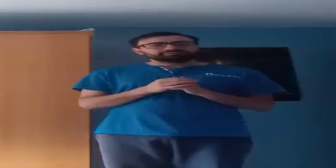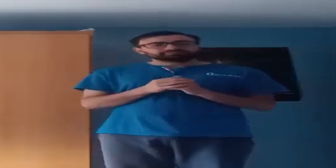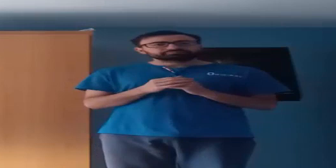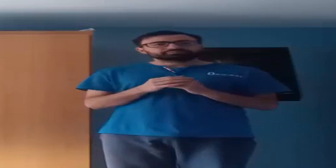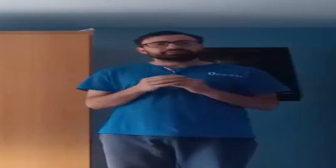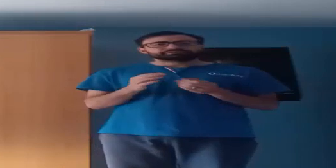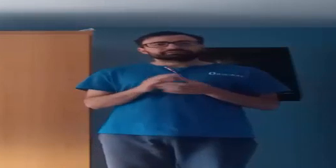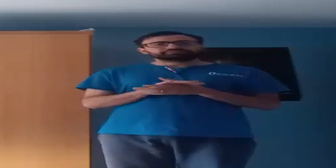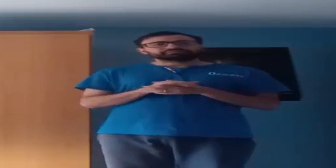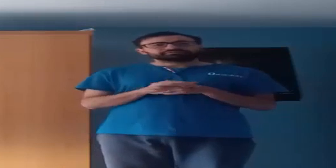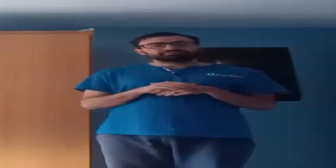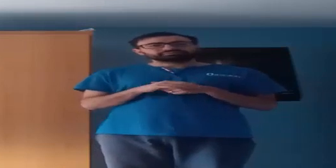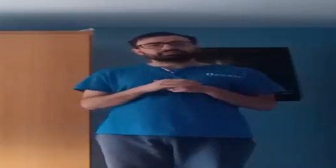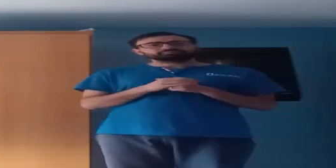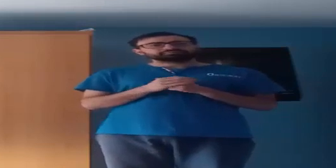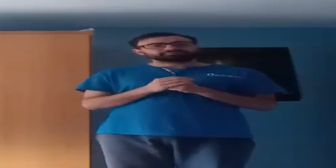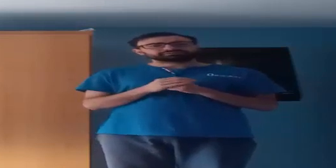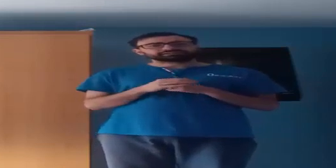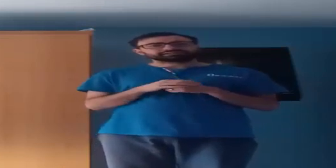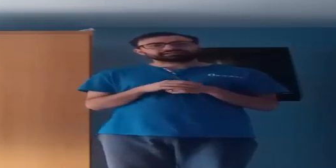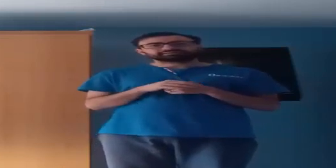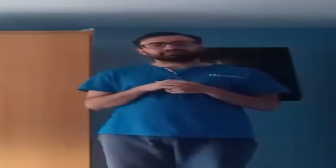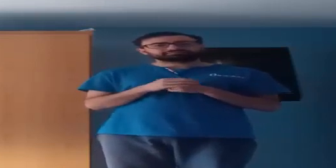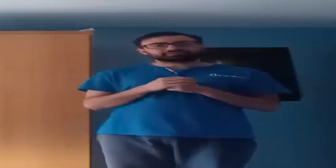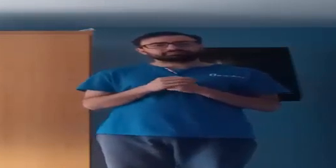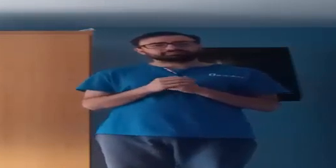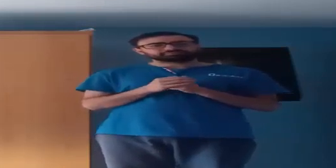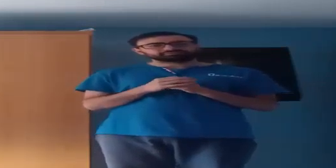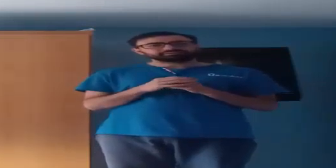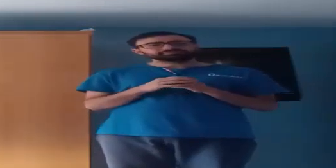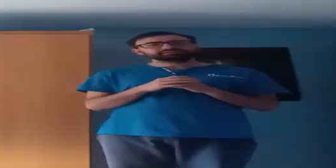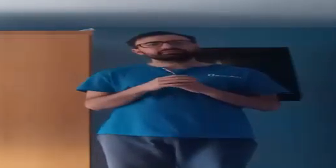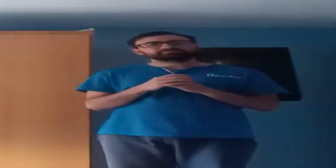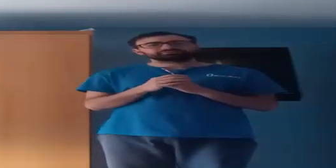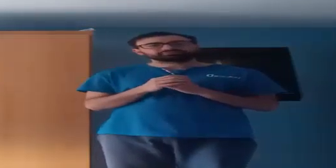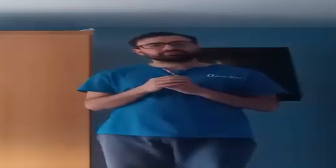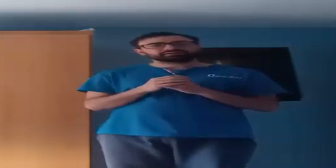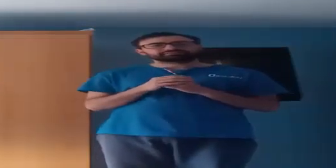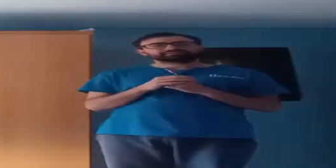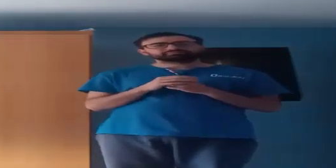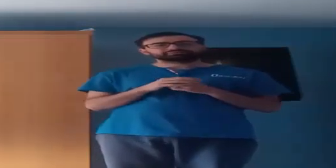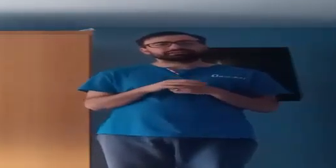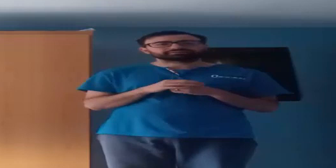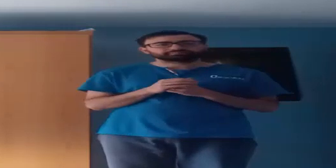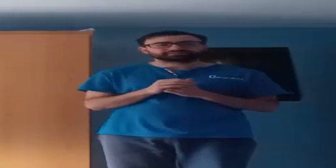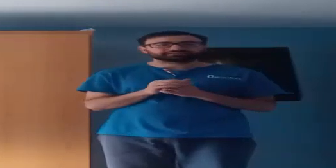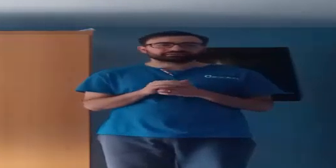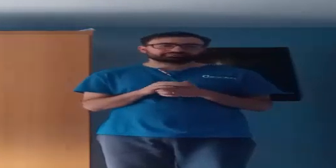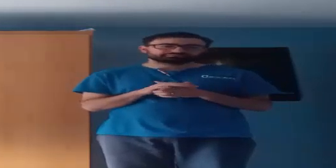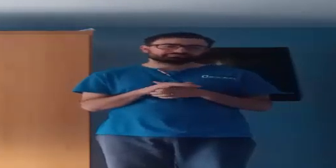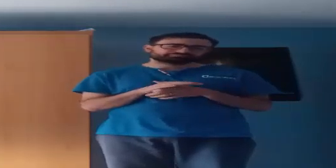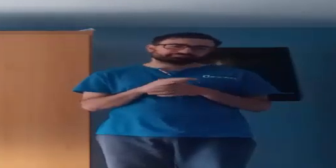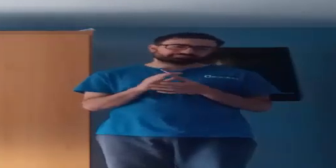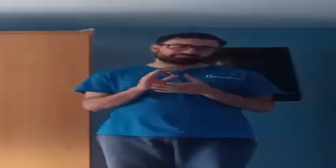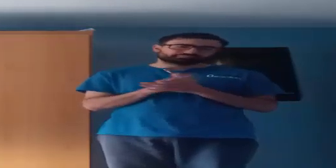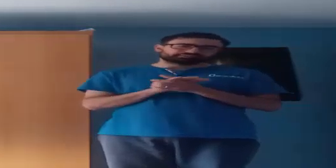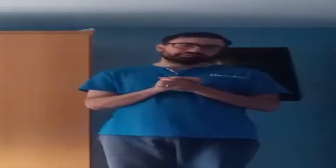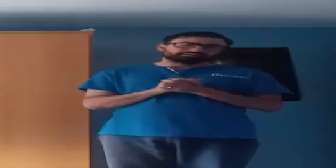entonces pues no pudo sacarla del inframundo y se lo contó a Zeus y a Deméter.